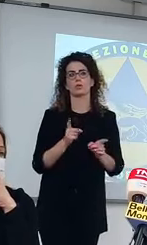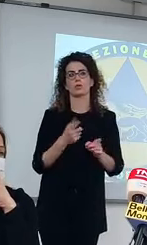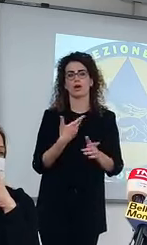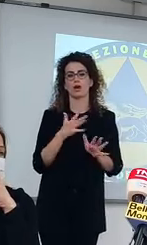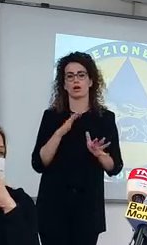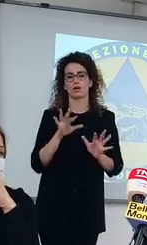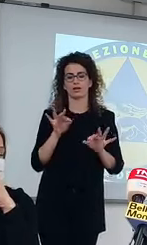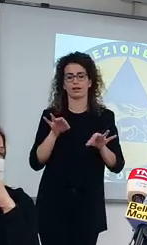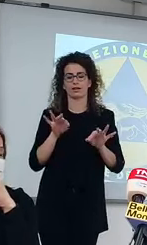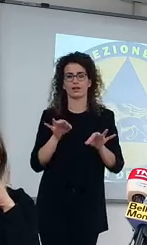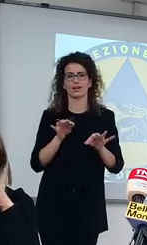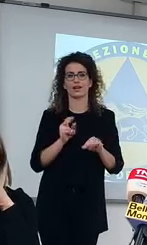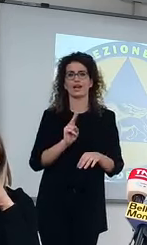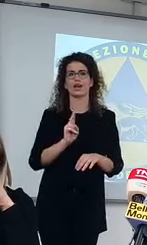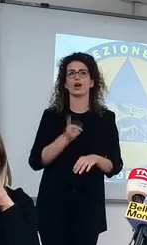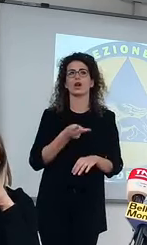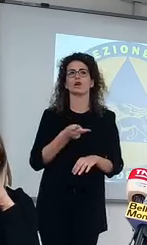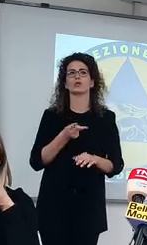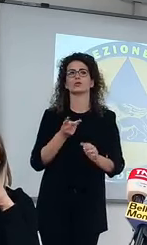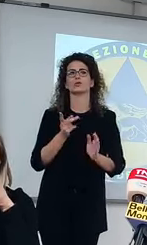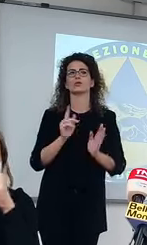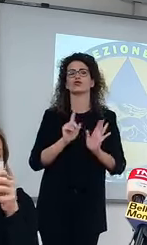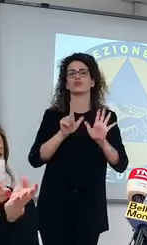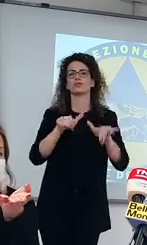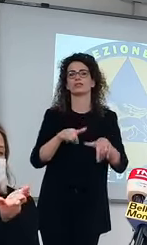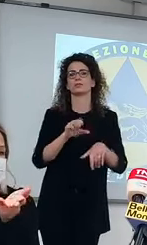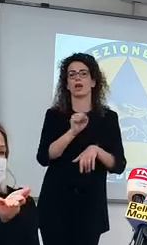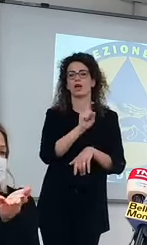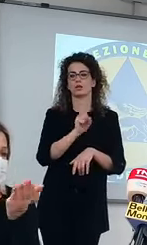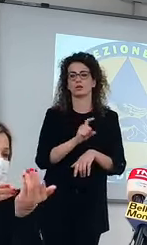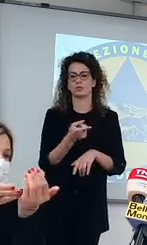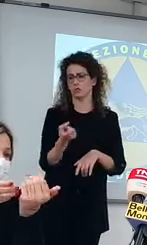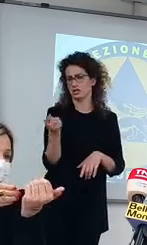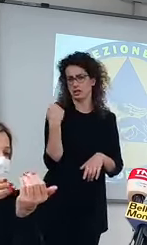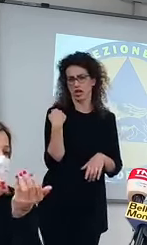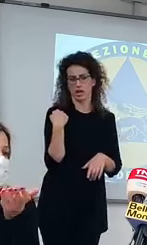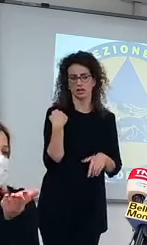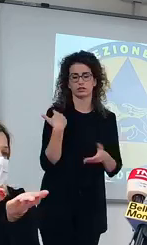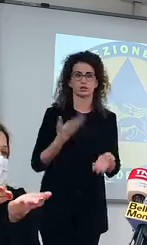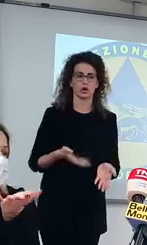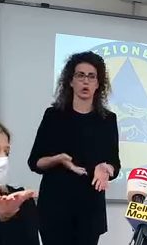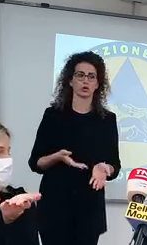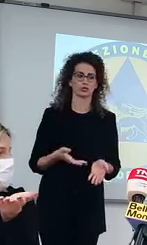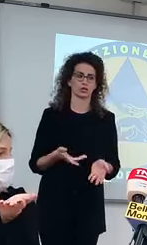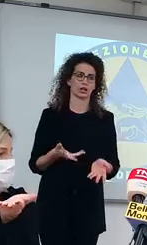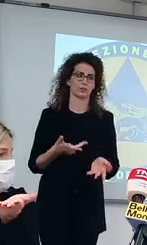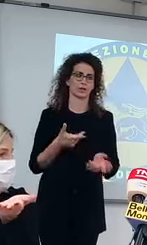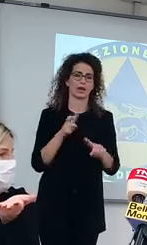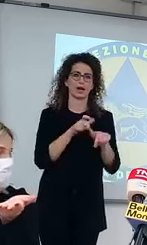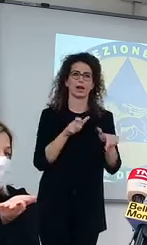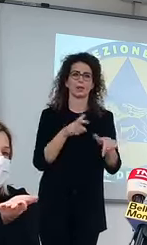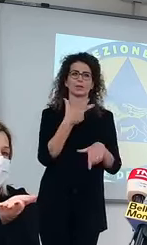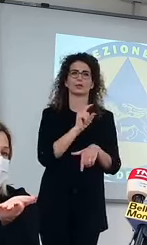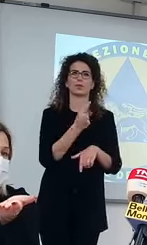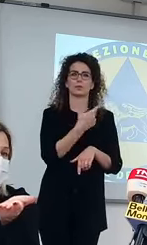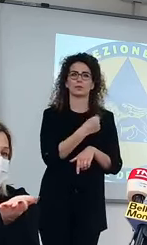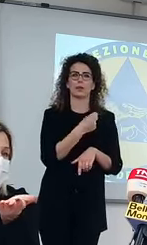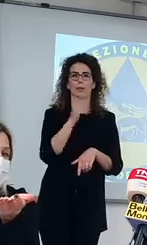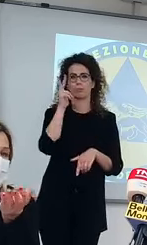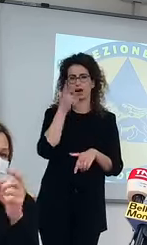settimane degli AstraZeneca. Cioè, stanno arrivando quelli di marzo, per capirci.